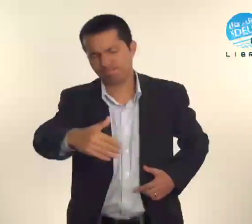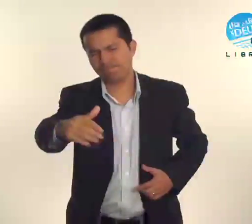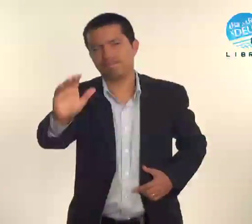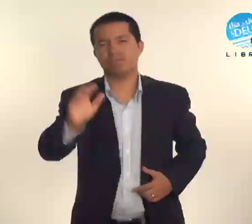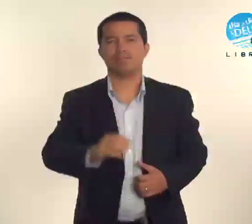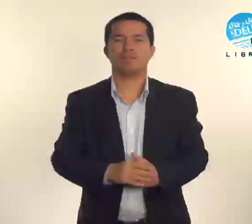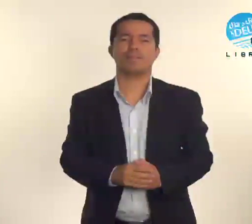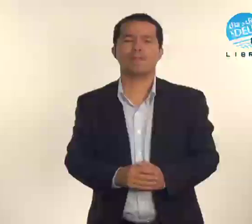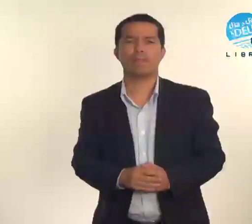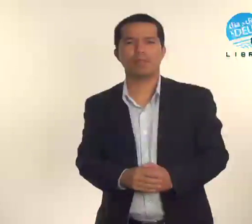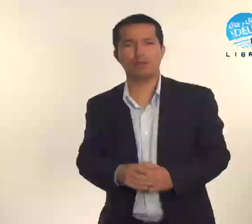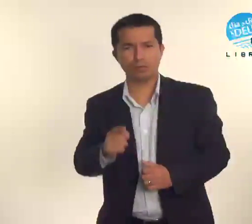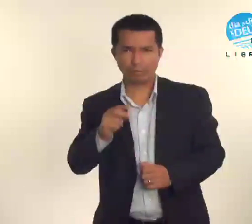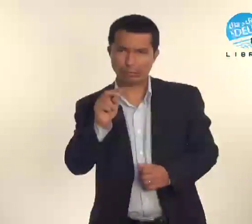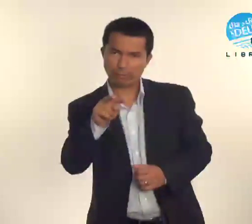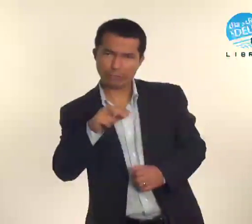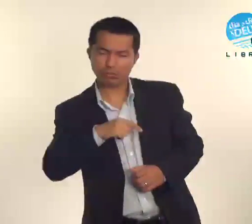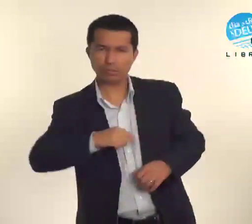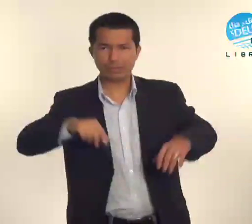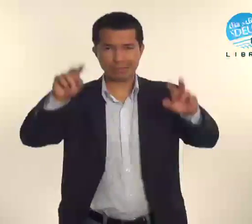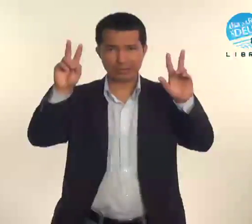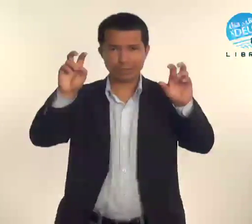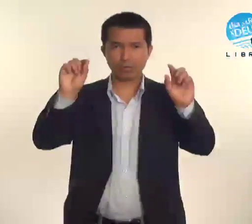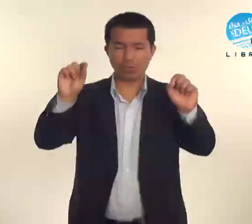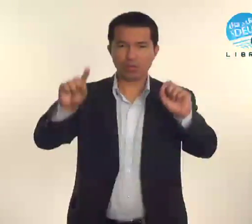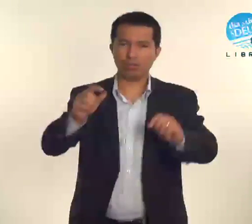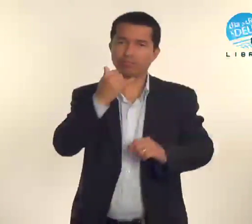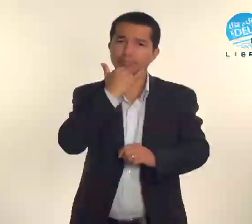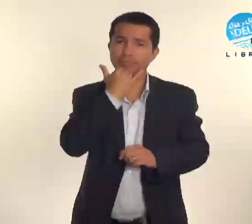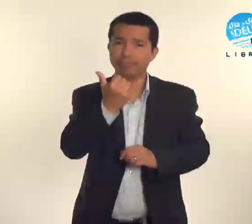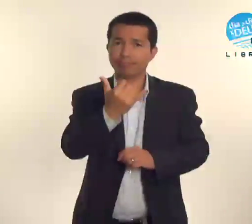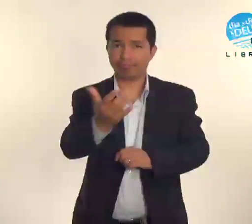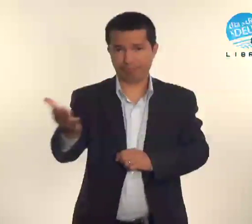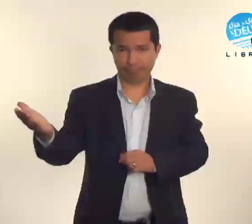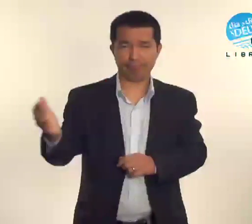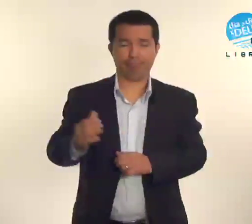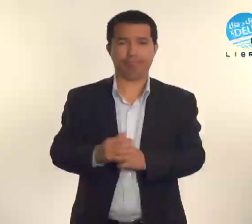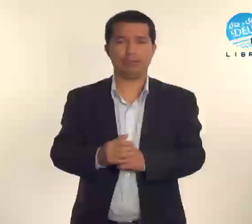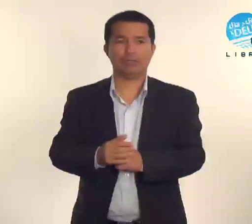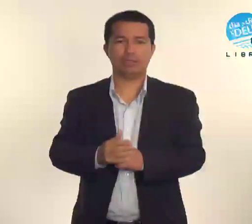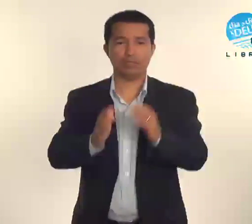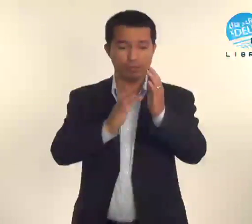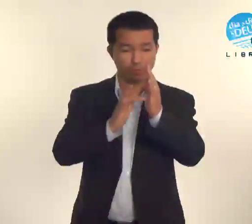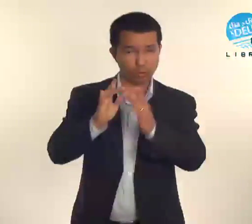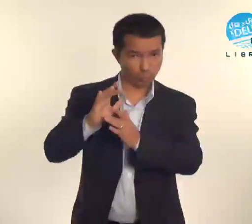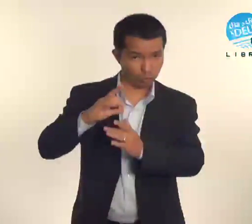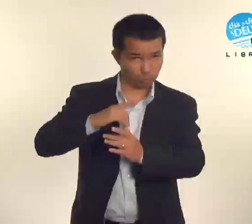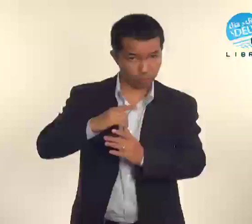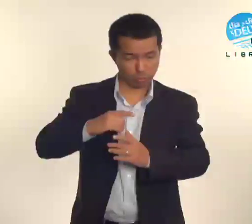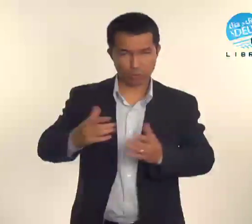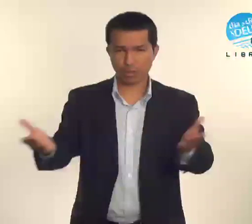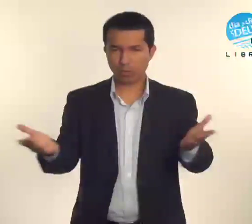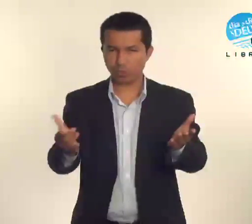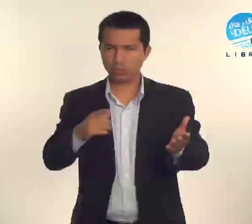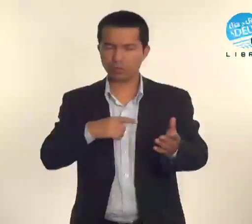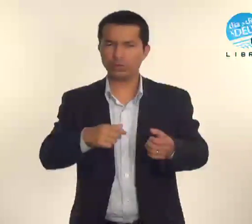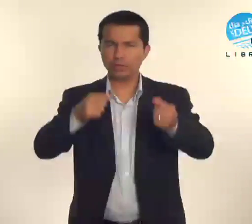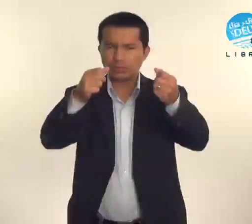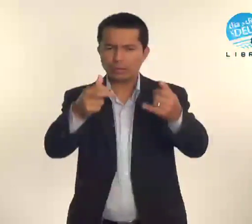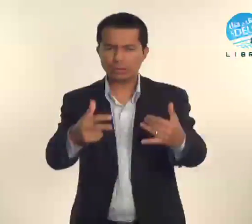ofensas. O assunto é perdão. E Jesus coloca na